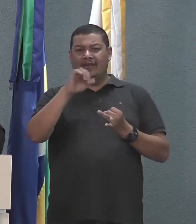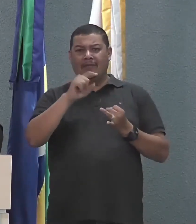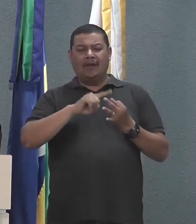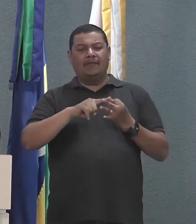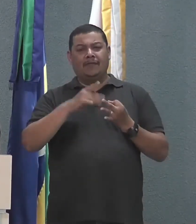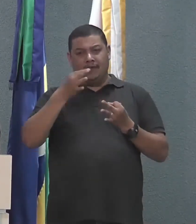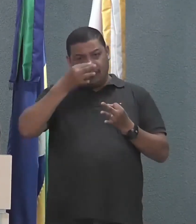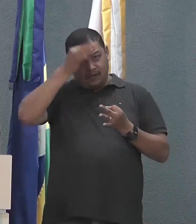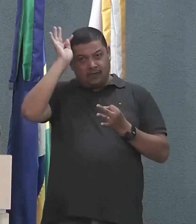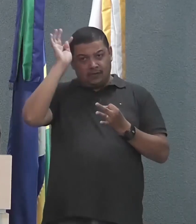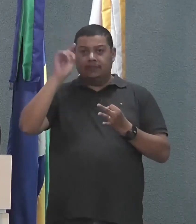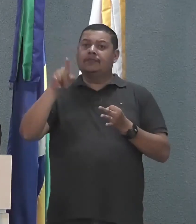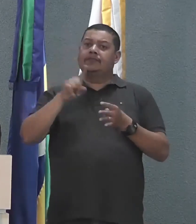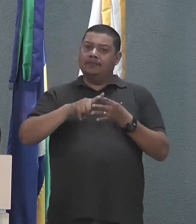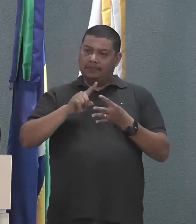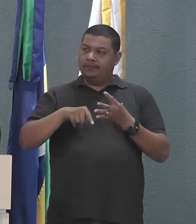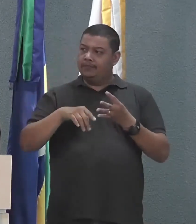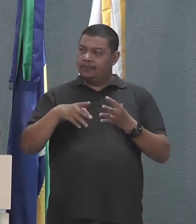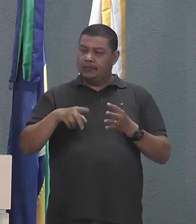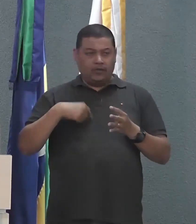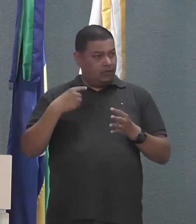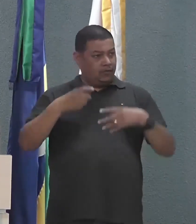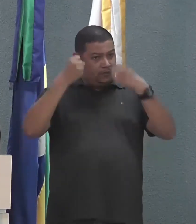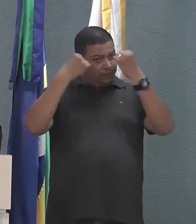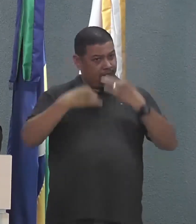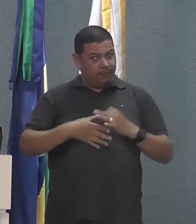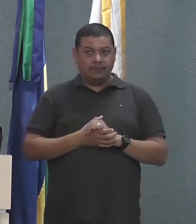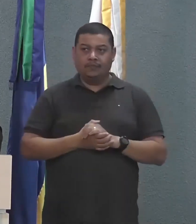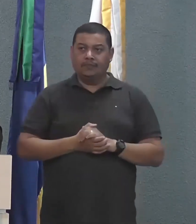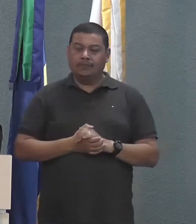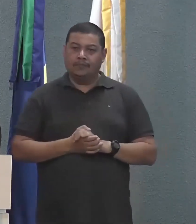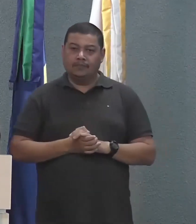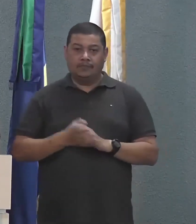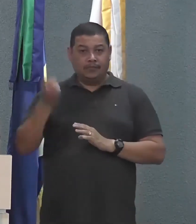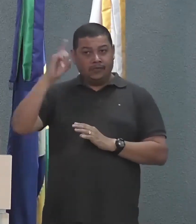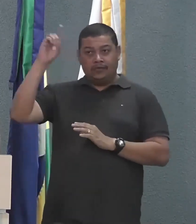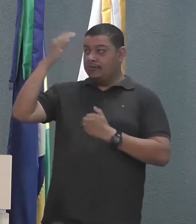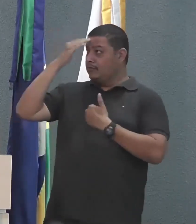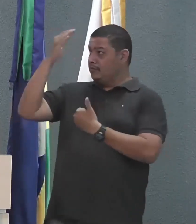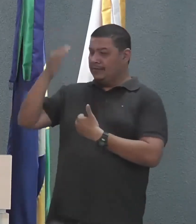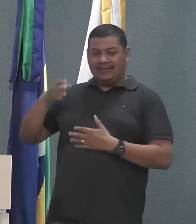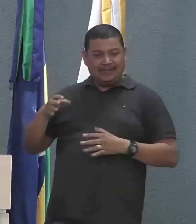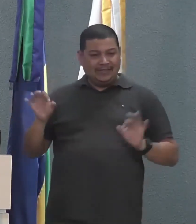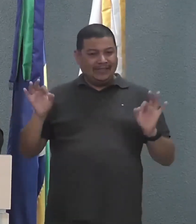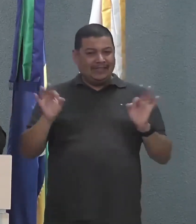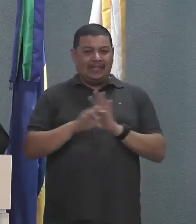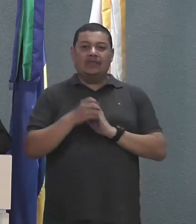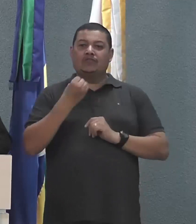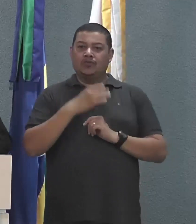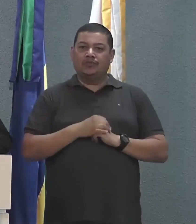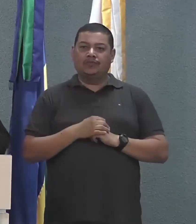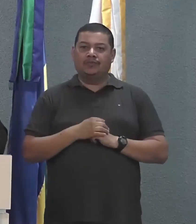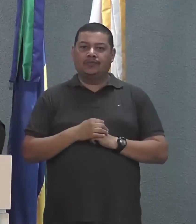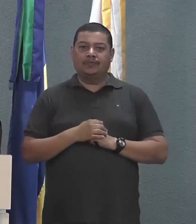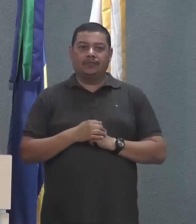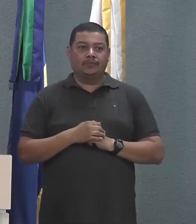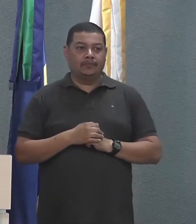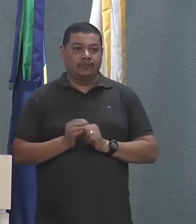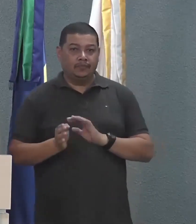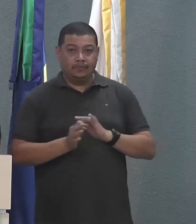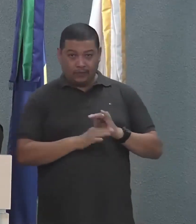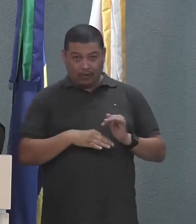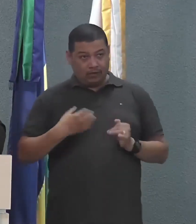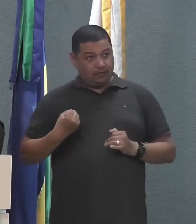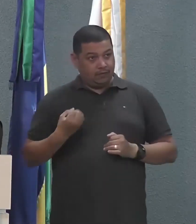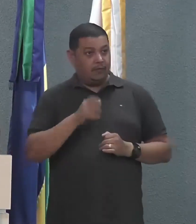Toninho, para que a gente pudesse falar sobre isso, e graças a Deus deu certo. Parabéns a todos vocês. Estarei indo a Porto